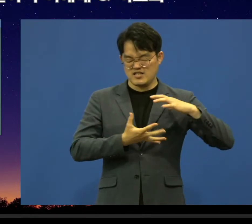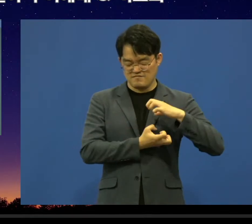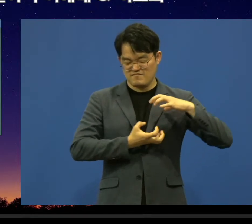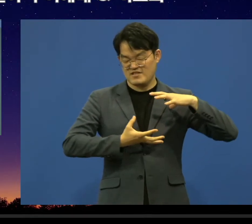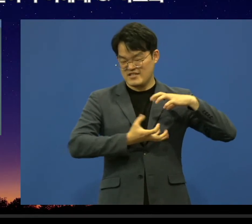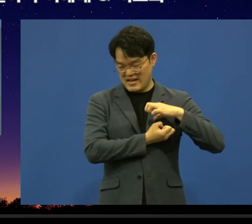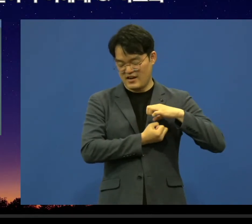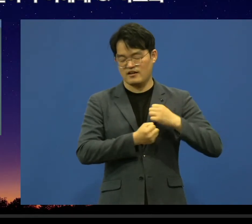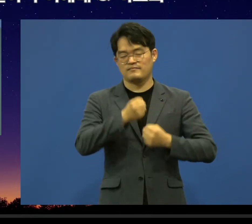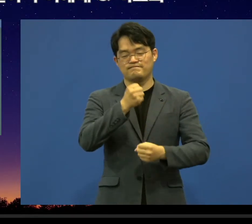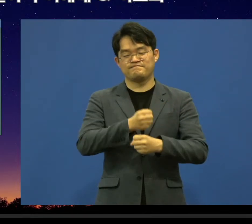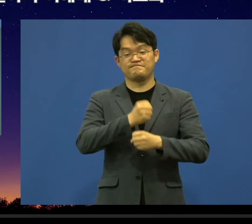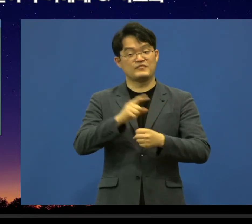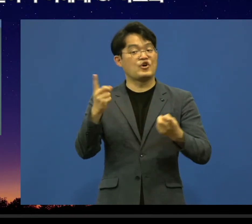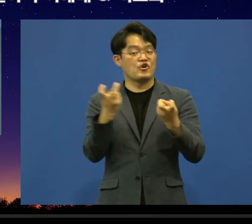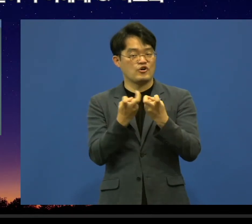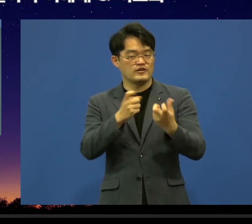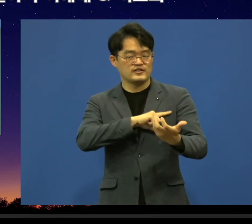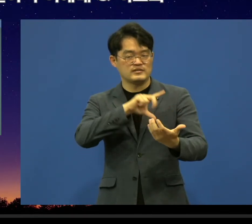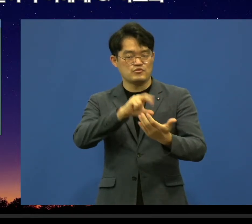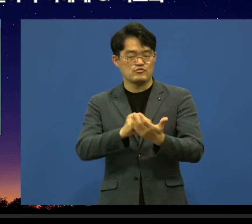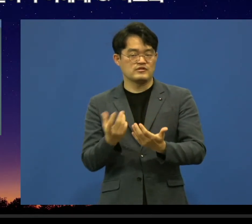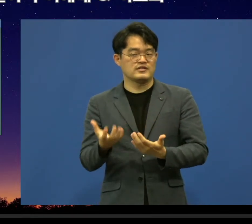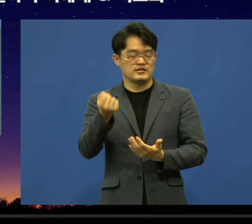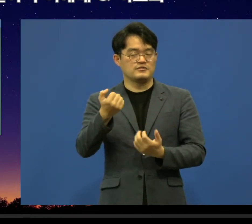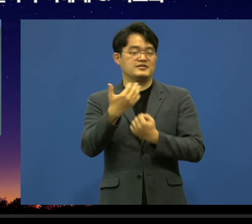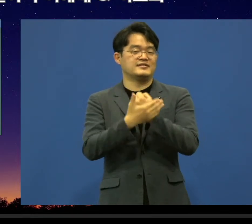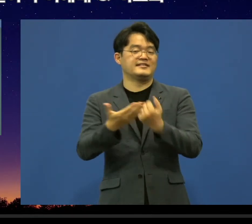말씀을 여러분과 나누도록 하겠습니다.